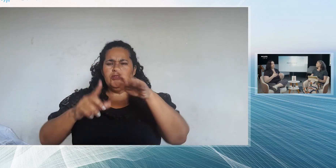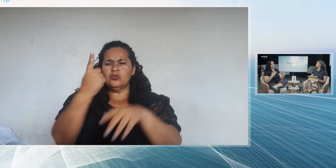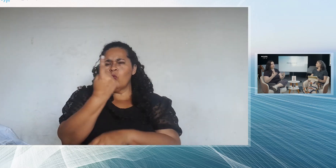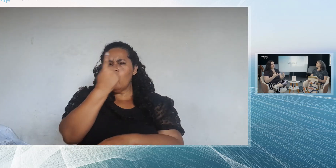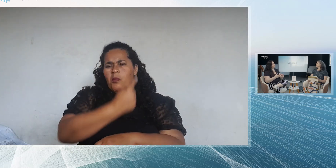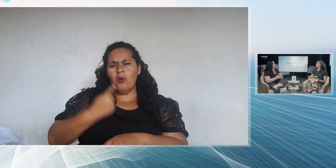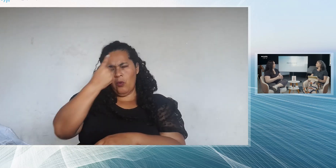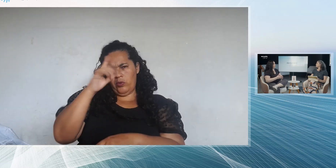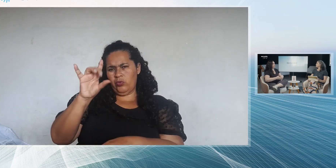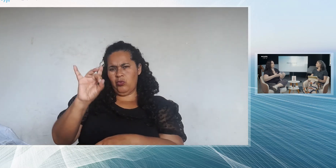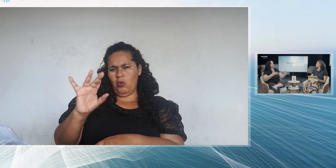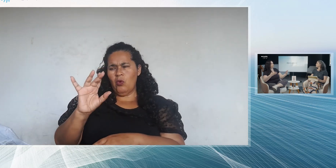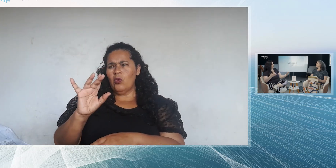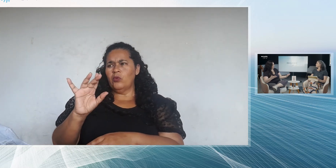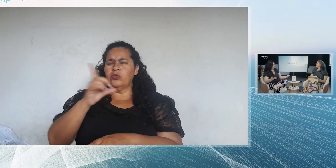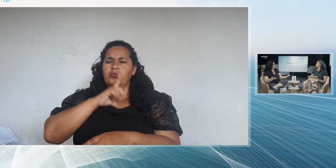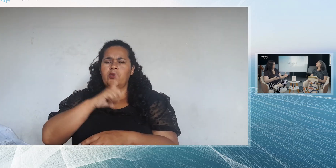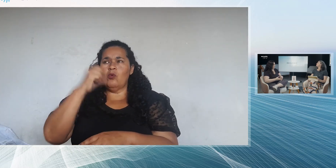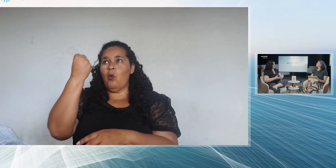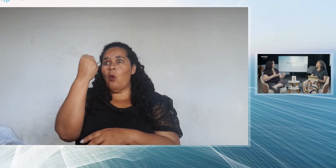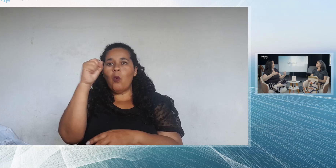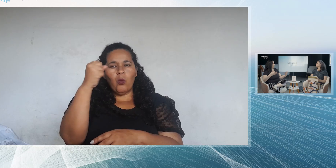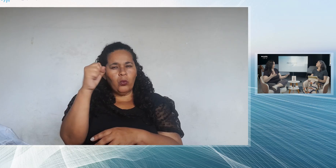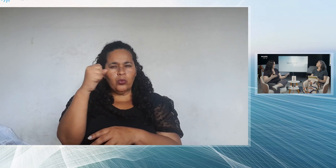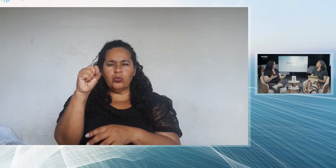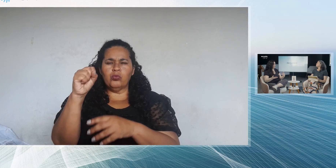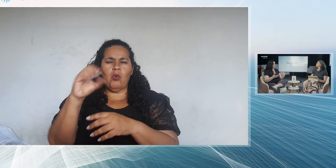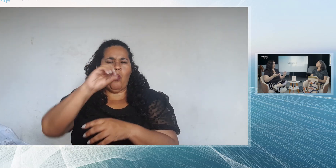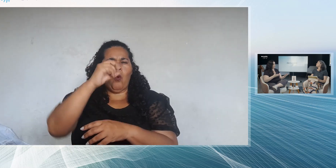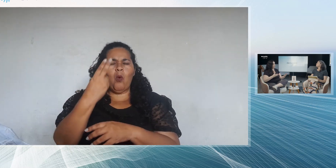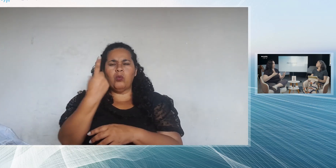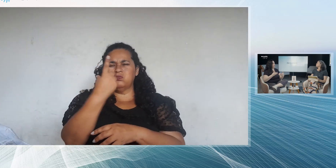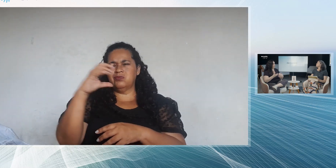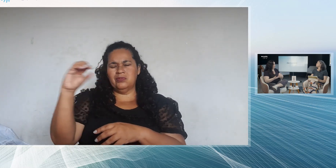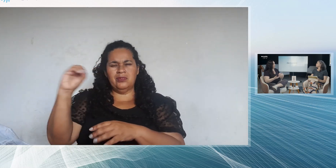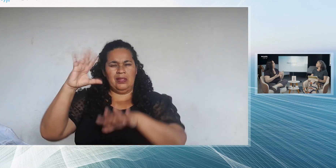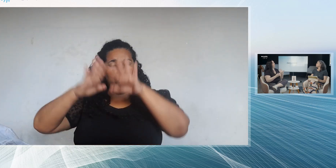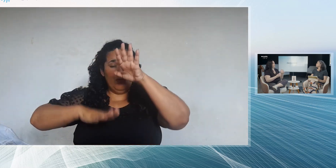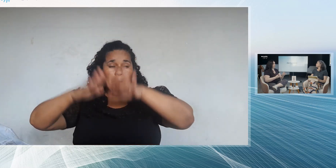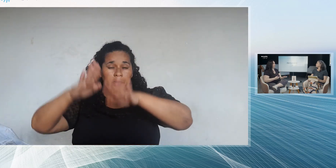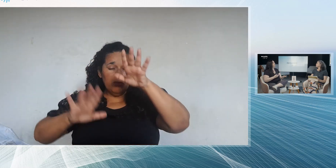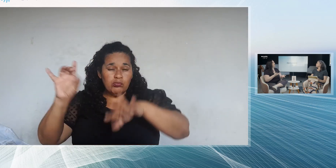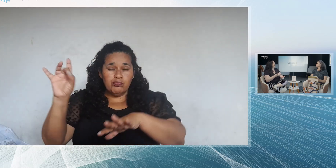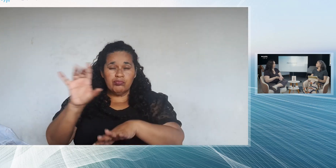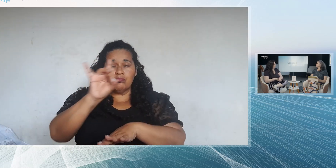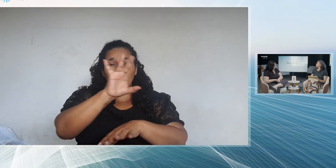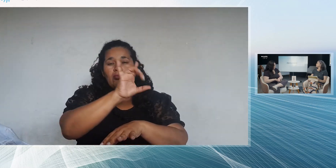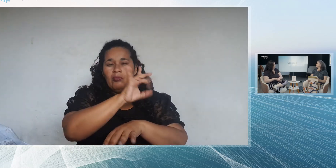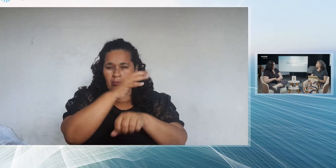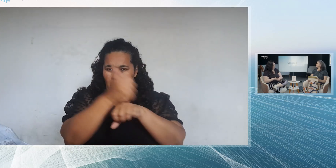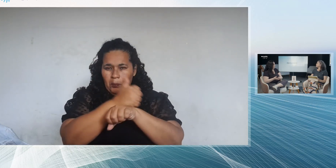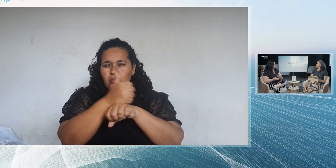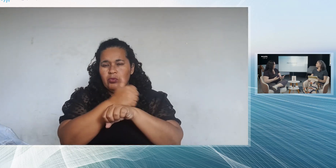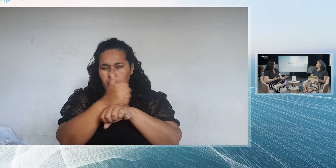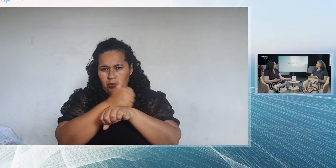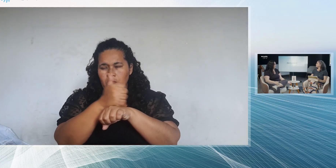Então, muitas pessoas fazem isso em 8 sessões, em 10 sessões. Então, isso varia do tempo que o profissional tem